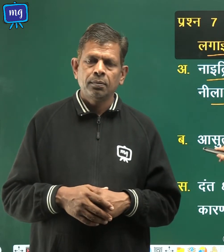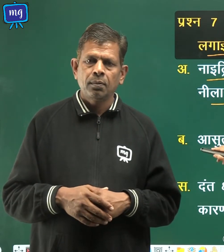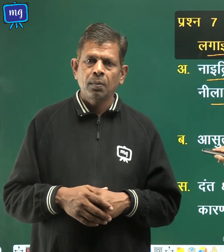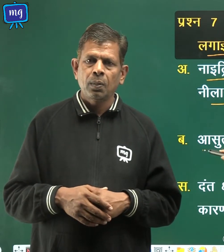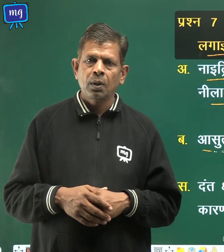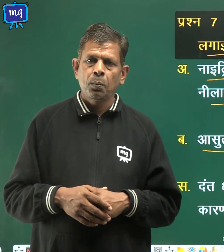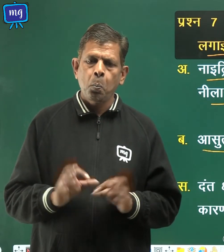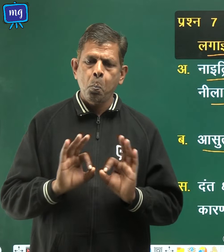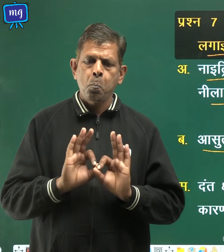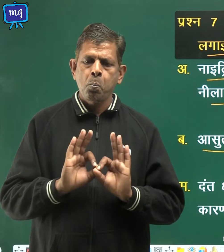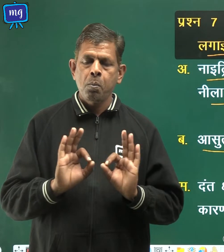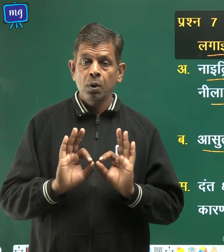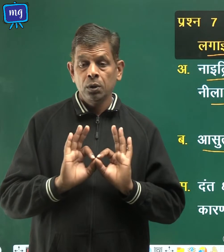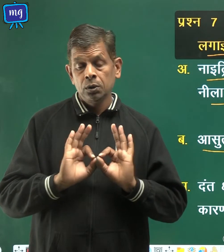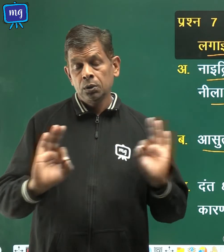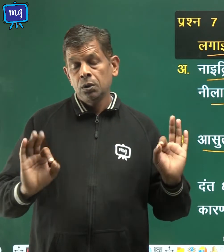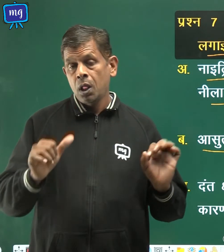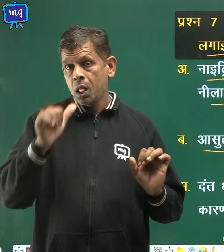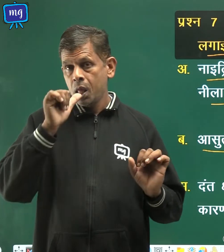आसुत जल